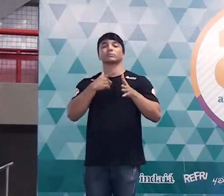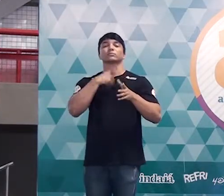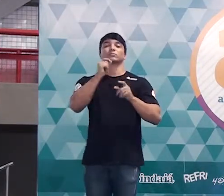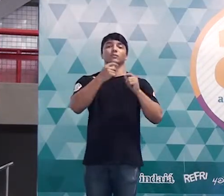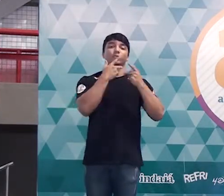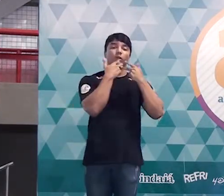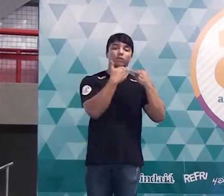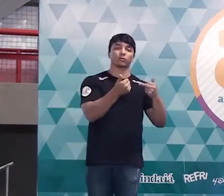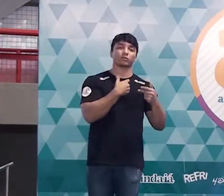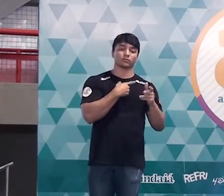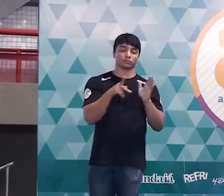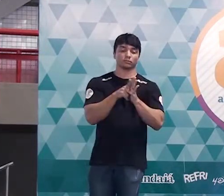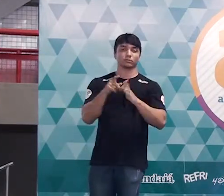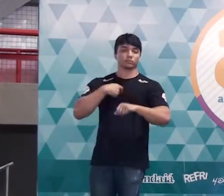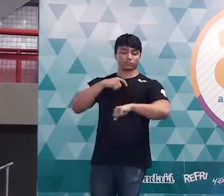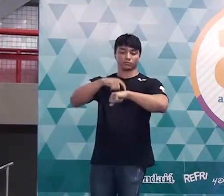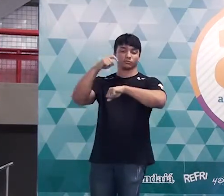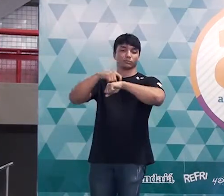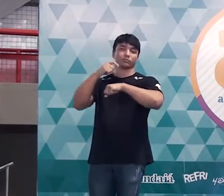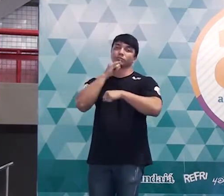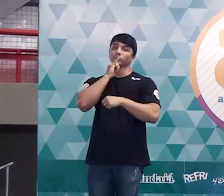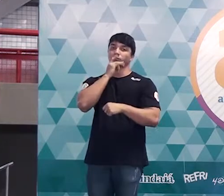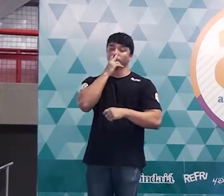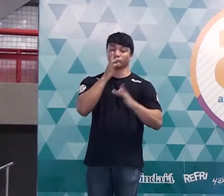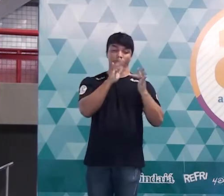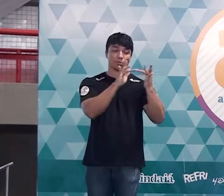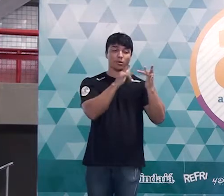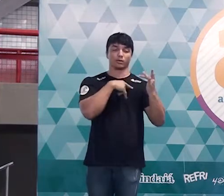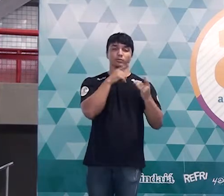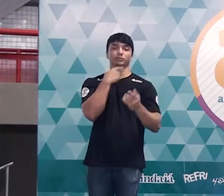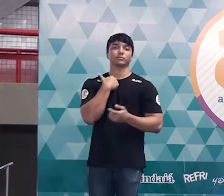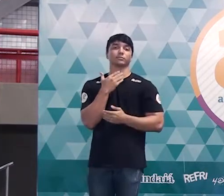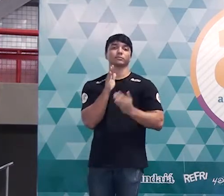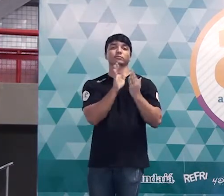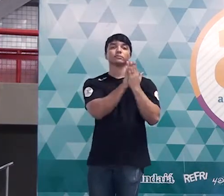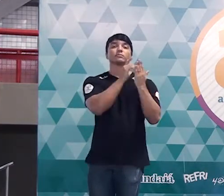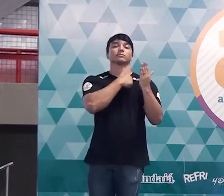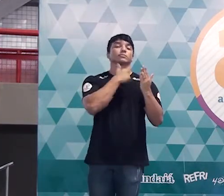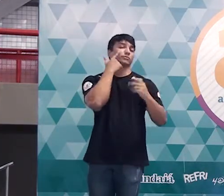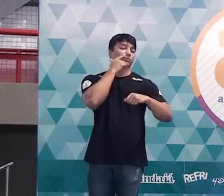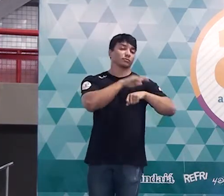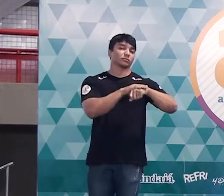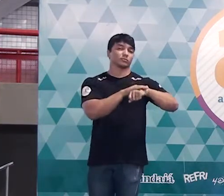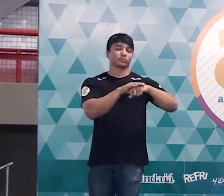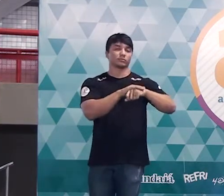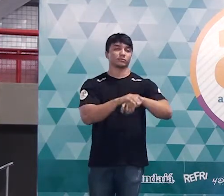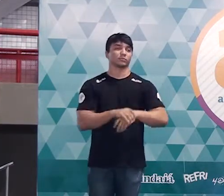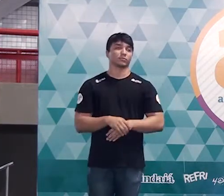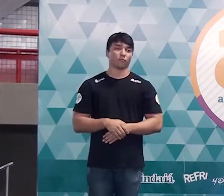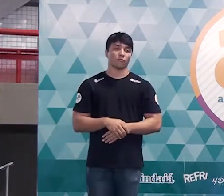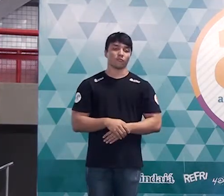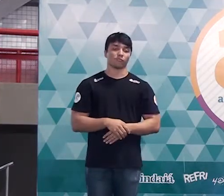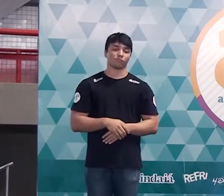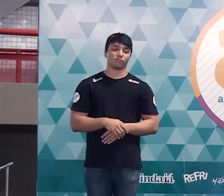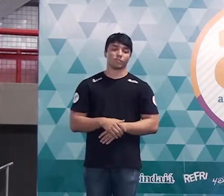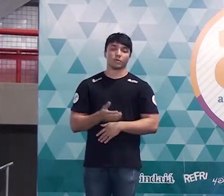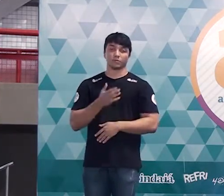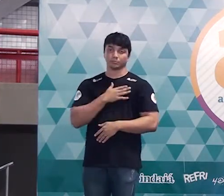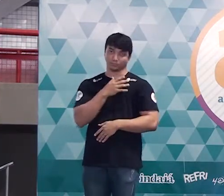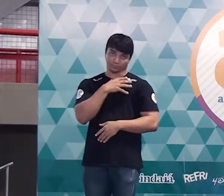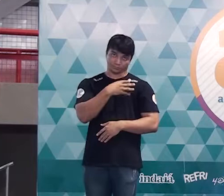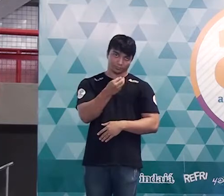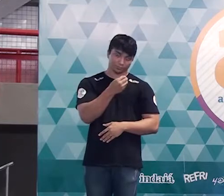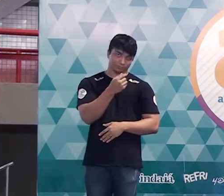a linguagem, ela tem um momento. Imagine você chegar para a namorada, aquele cara que diz assim, ó, para a namorada, minha